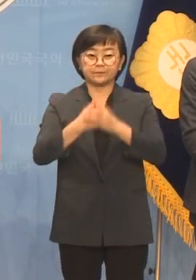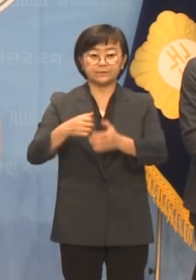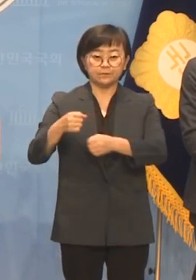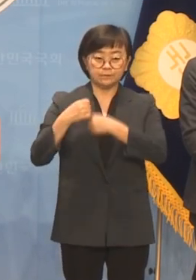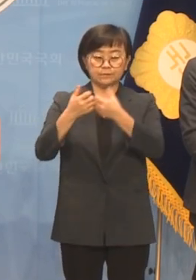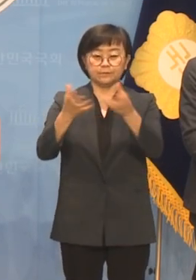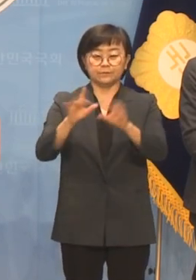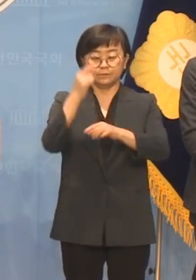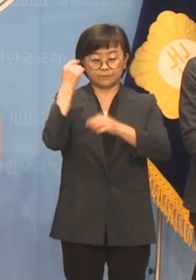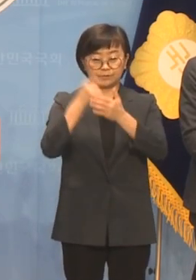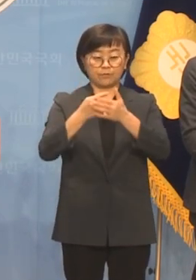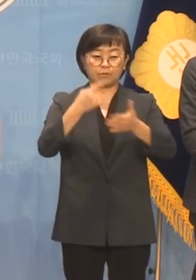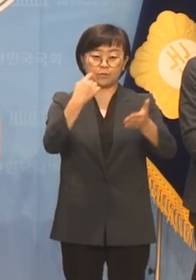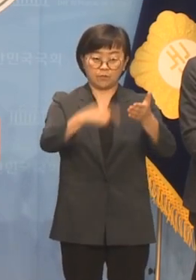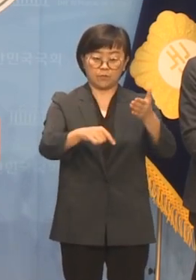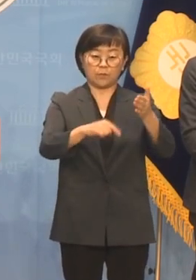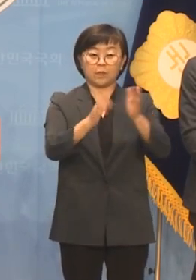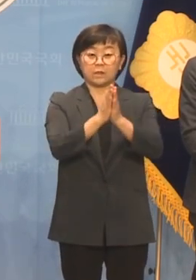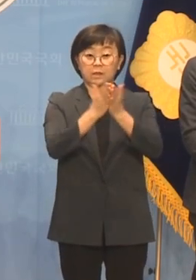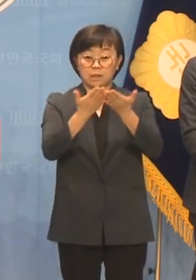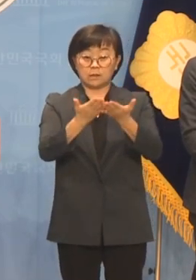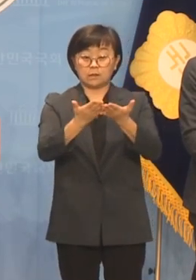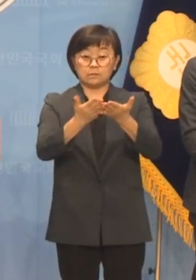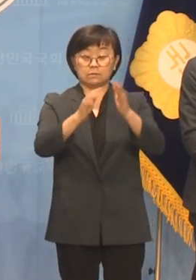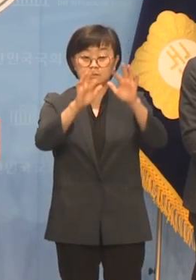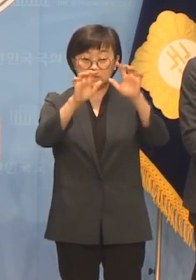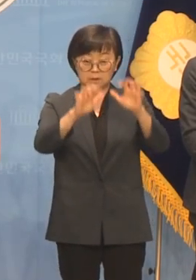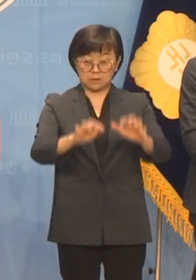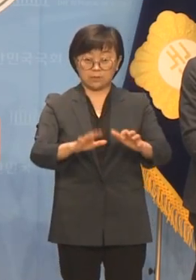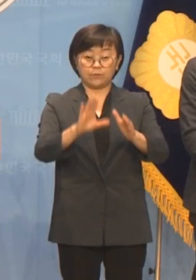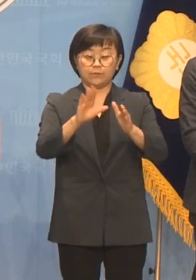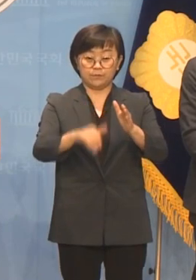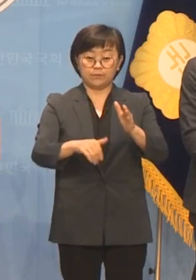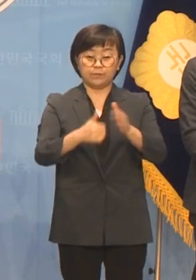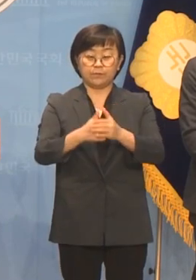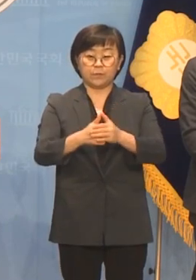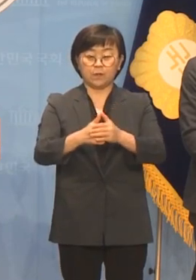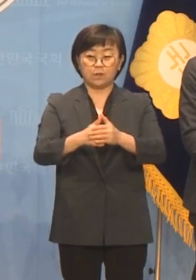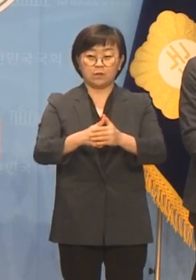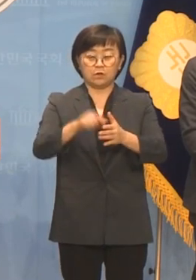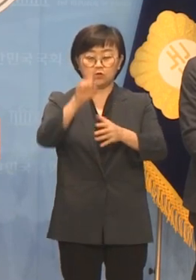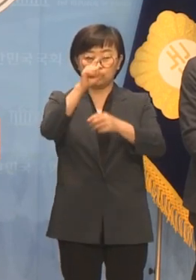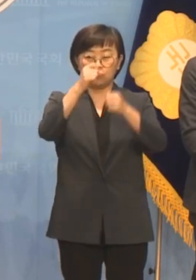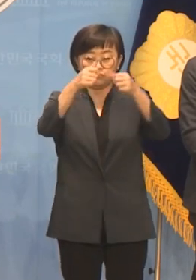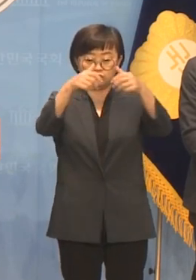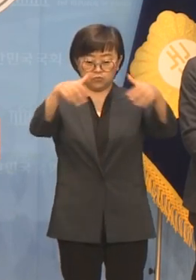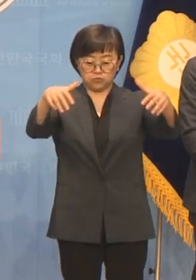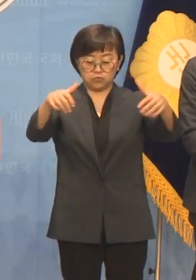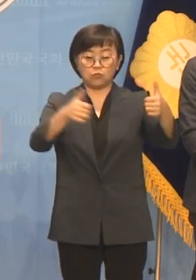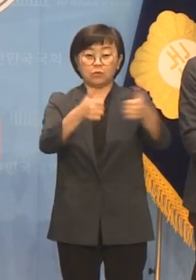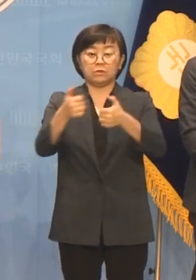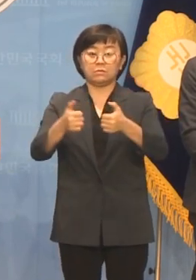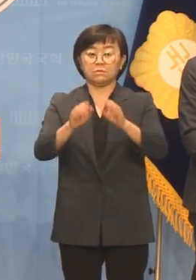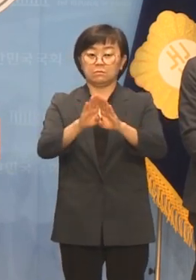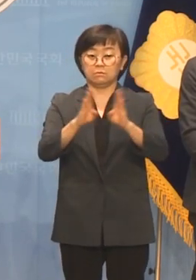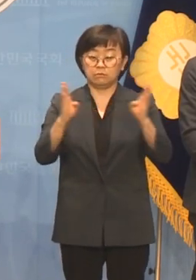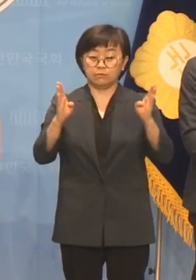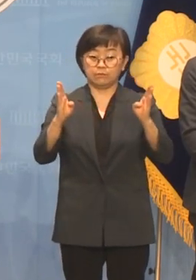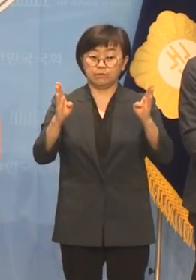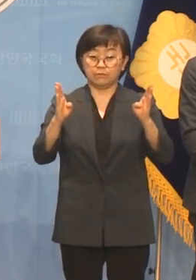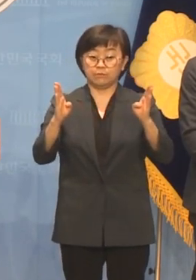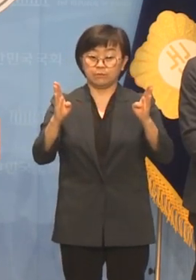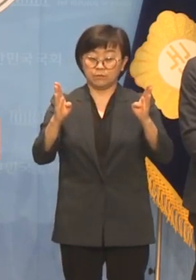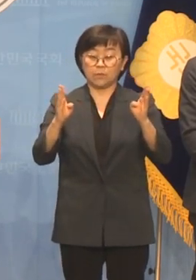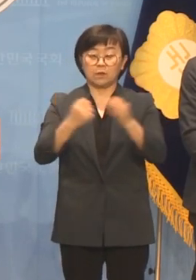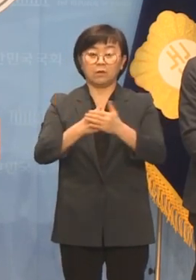군 정신전력 교육교재를 작성하는 과정에 범정부 회의가 여러 차례 열린 것이 언론을